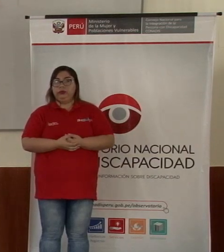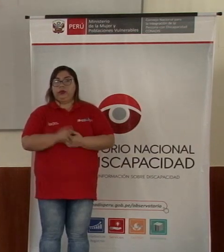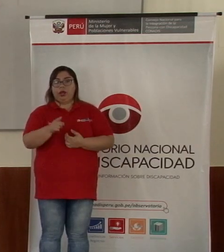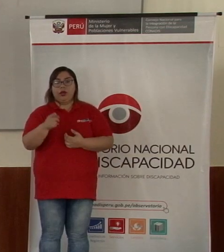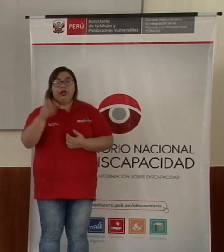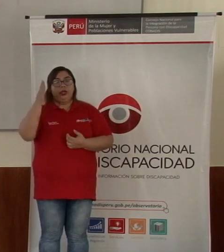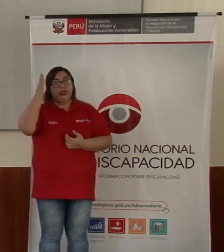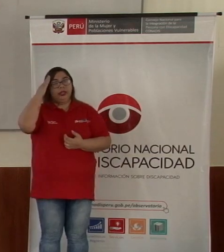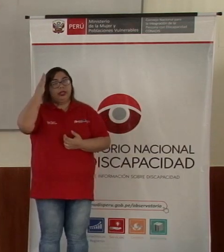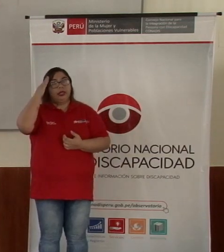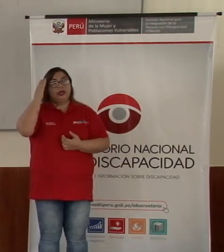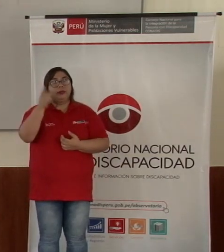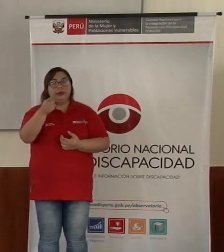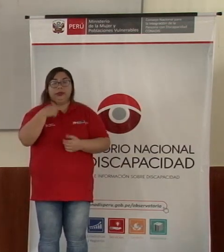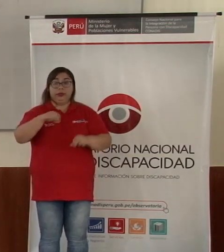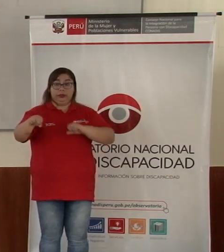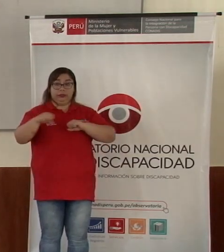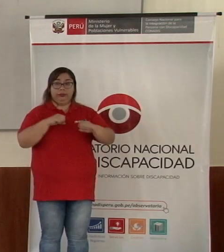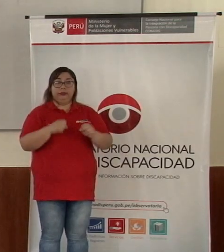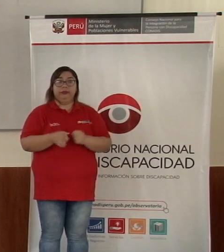Tienen capacidad de goce y de ejercicio,